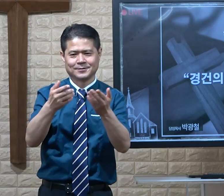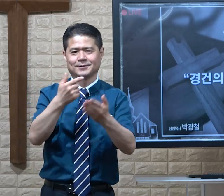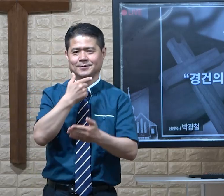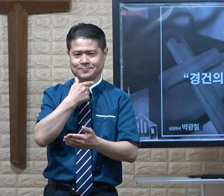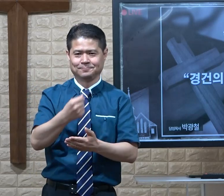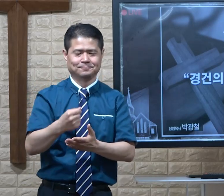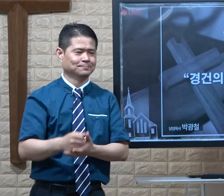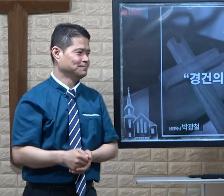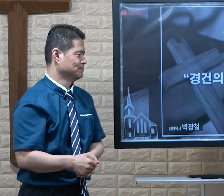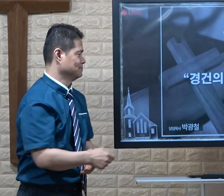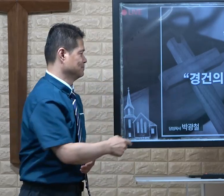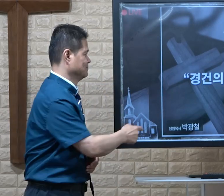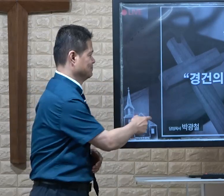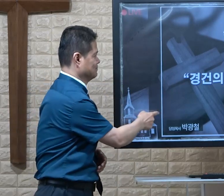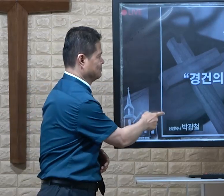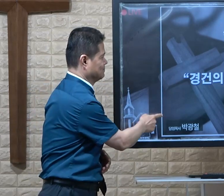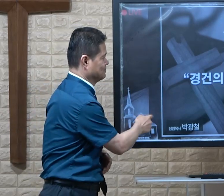이 의미를 잘 새기길 바랍니다.